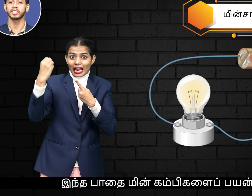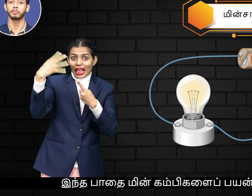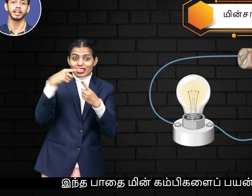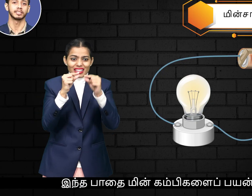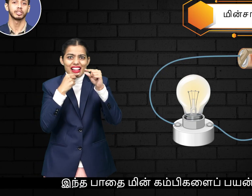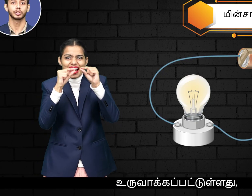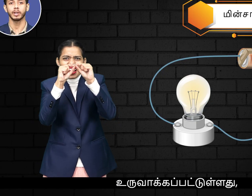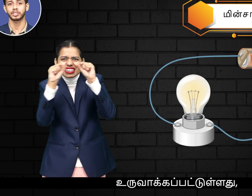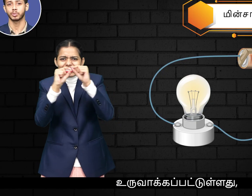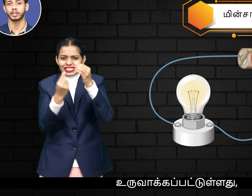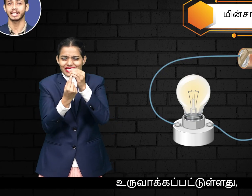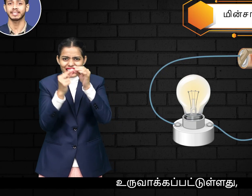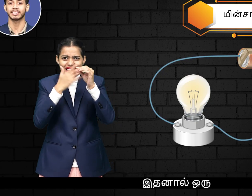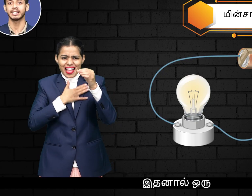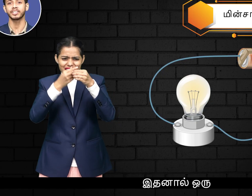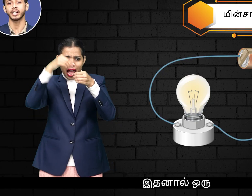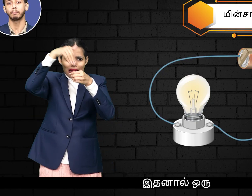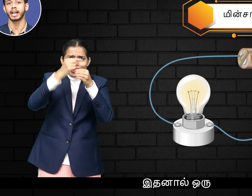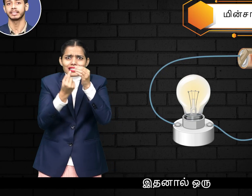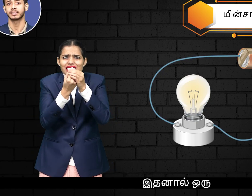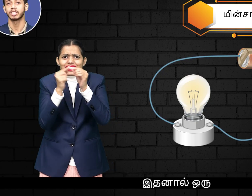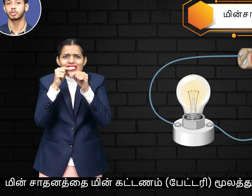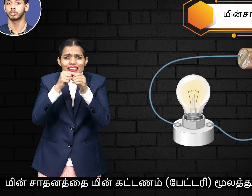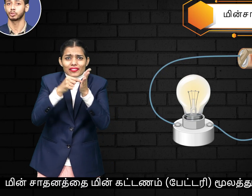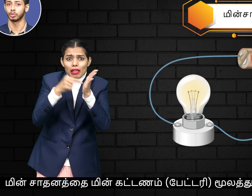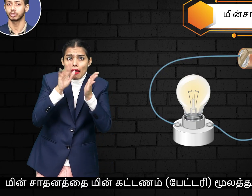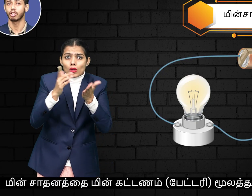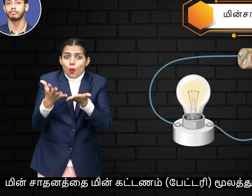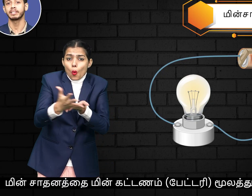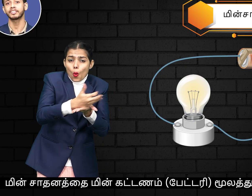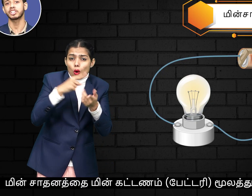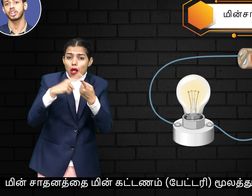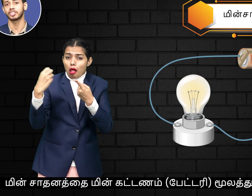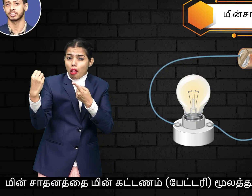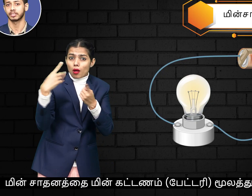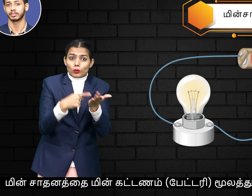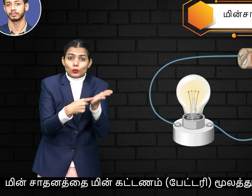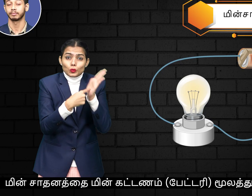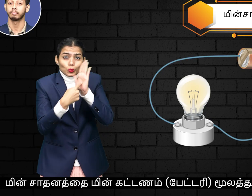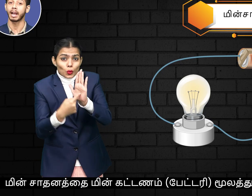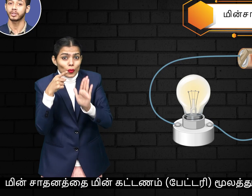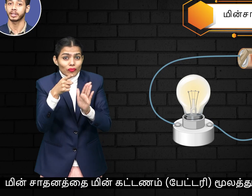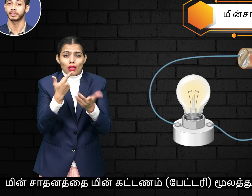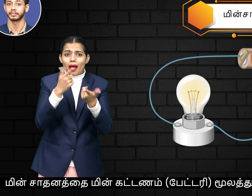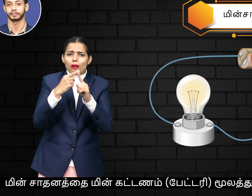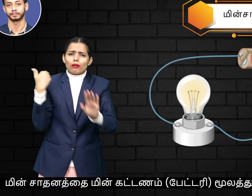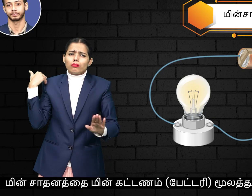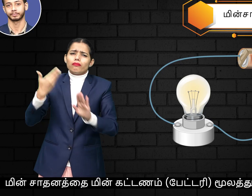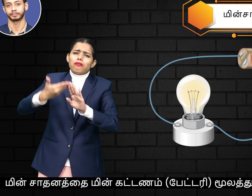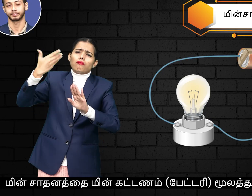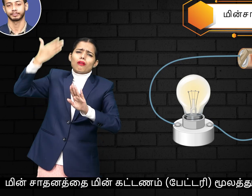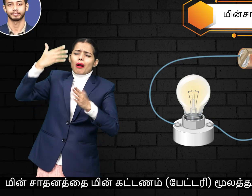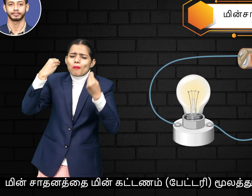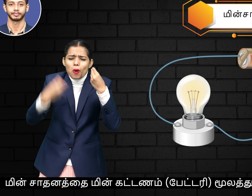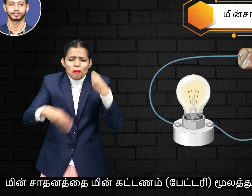மின்கம்பிகளை பயன்படுத்தி உருவாக்கப்பட்டுள்ளது. இதனால் ஒரு மின் சாதனத்தை மின்னேற்றம், அதாவது